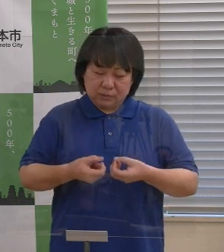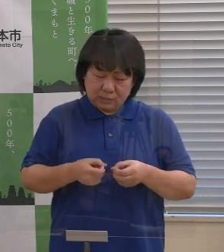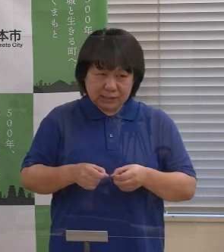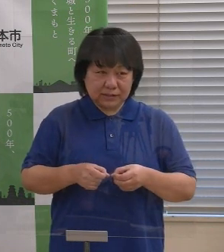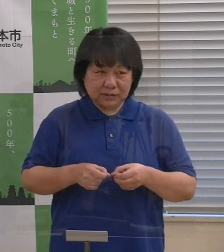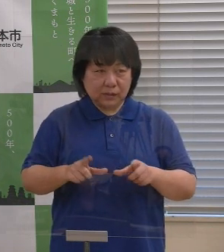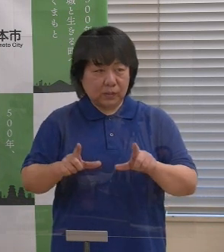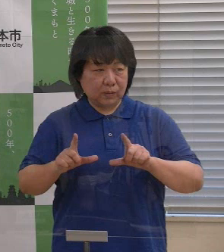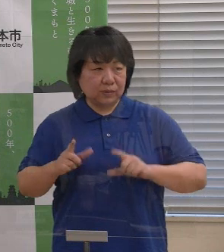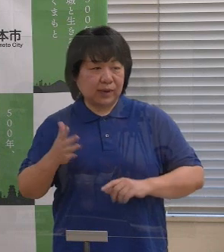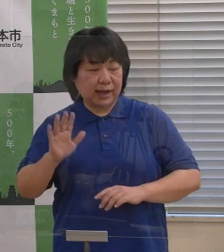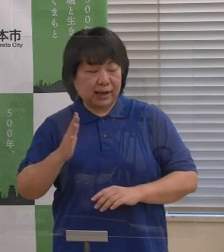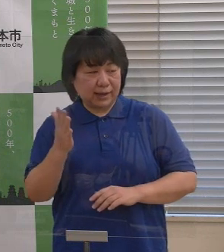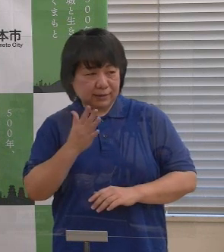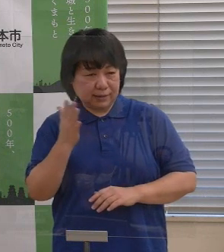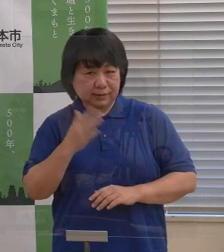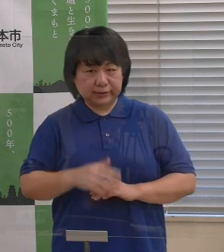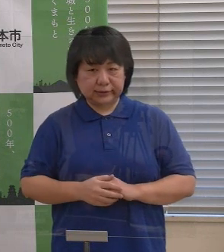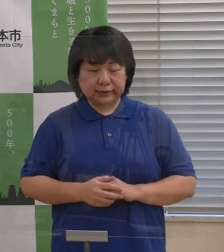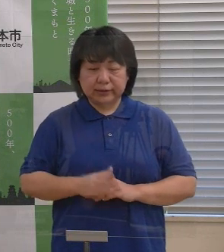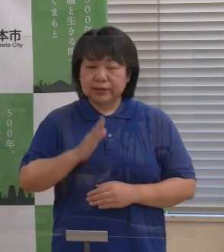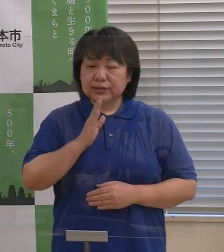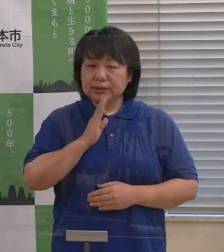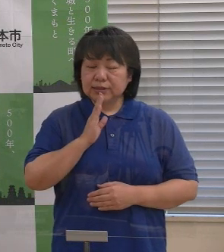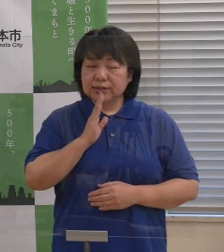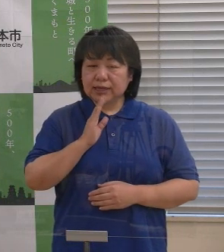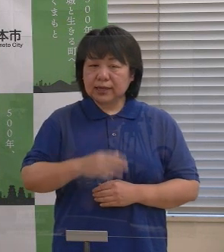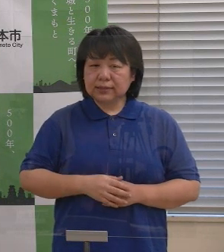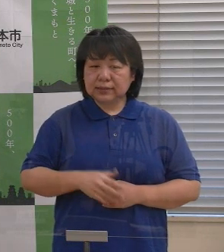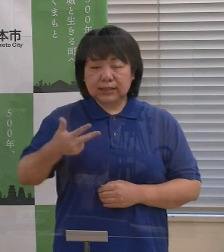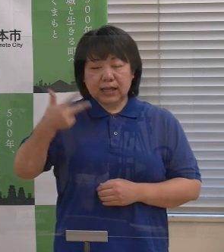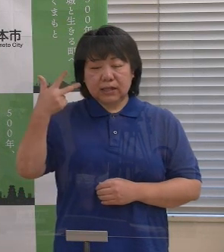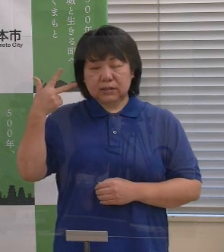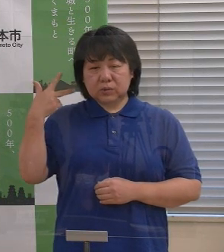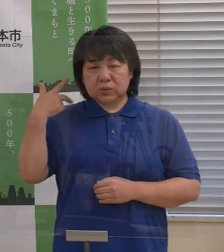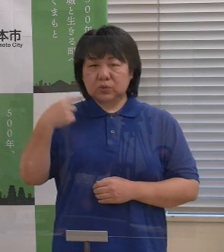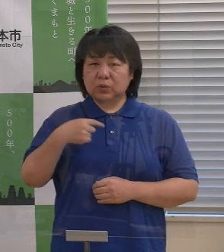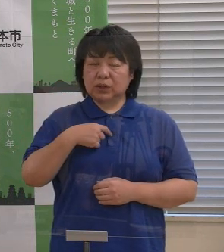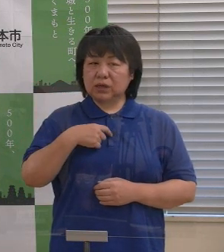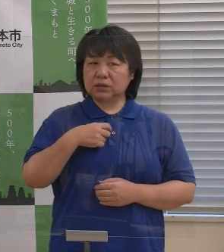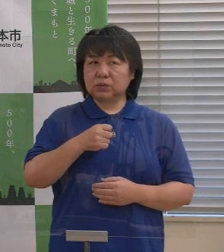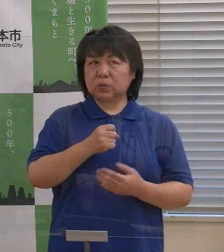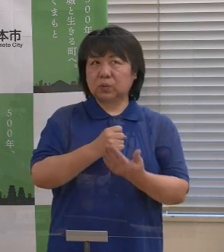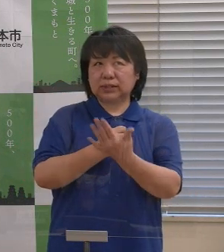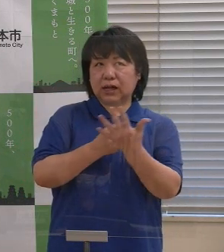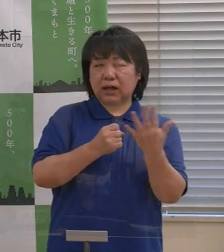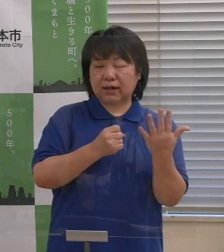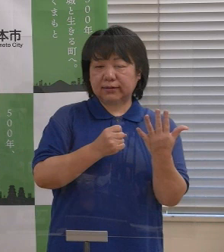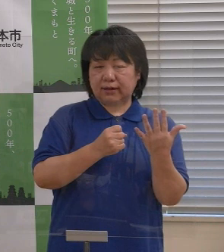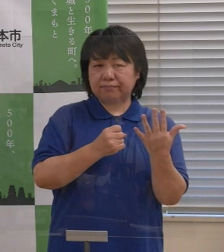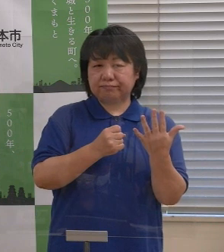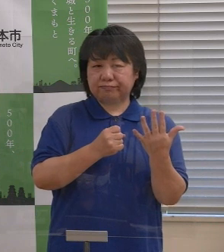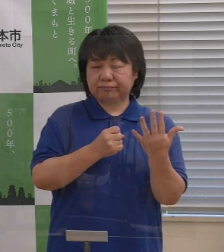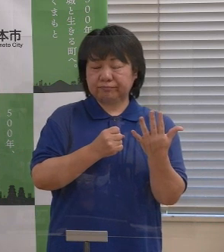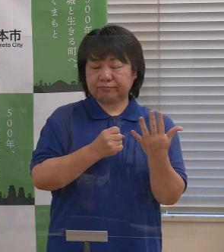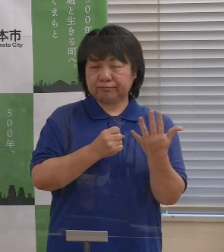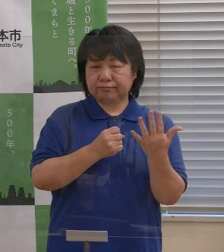かったということです。で実際にあの先週の、私の記者会見 の、 あの